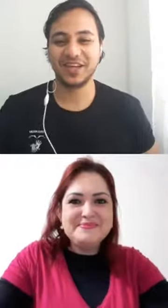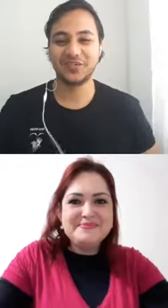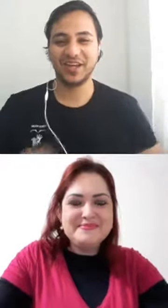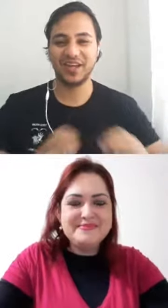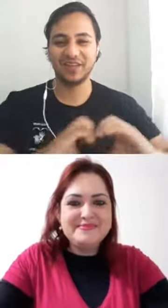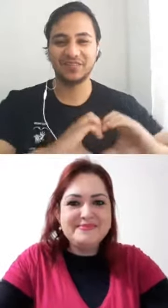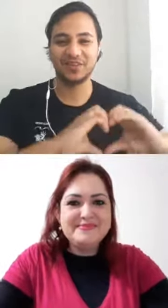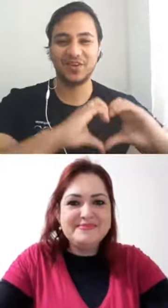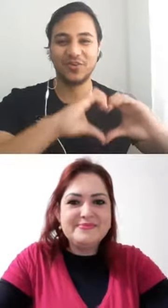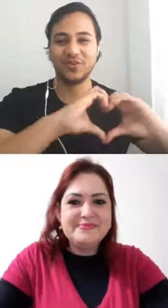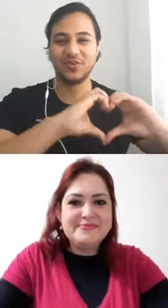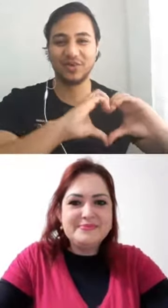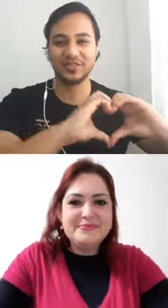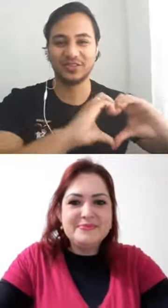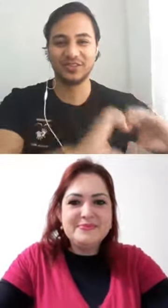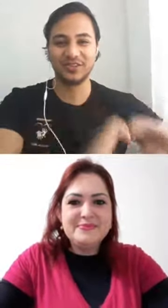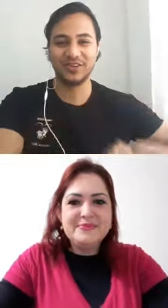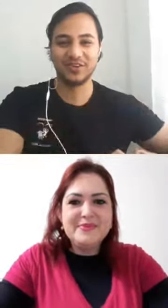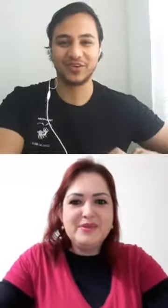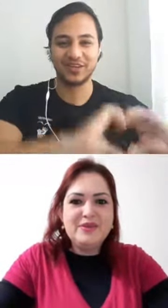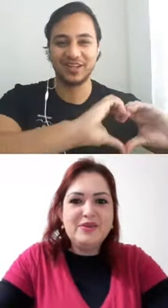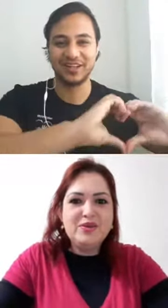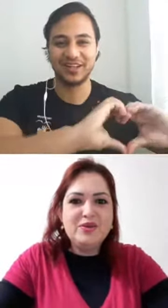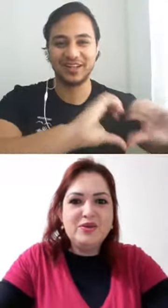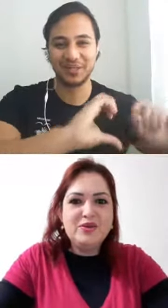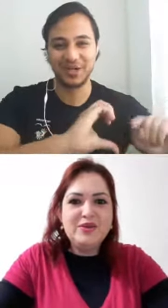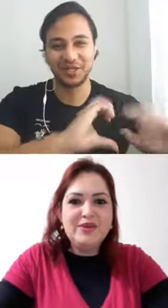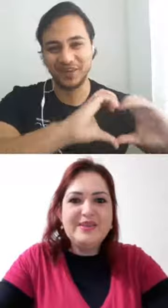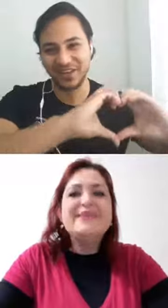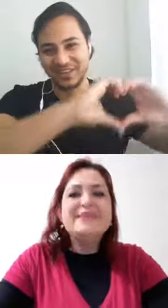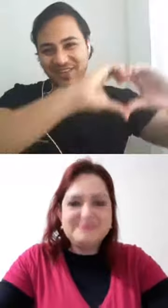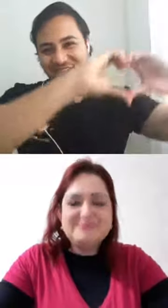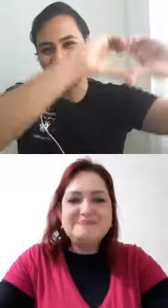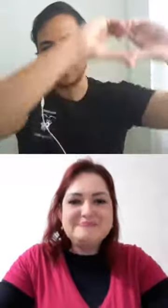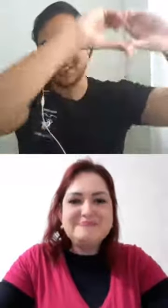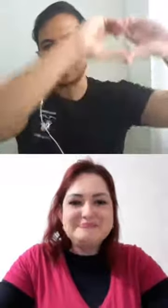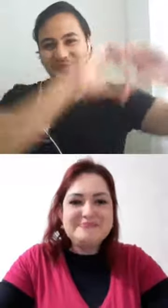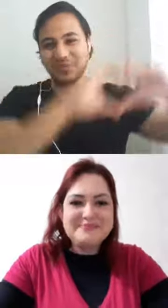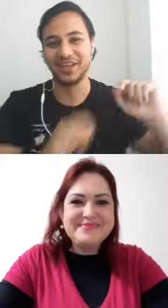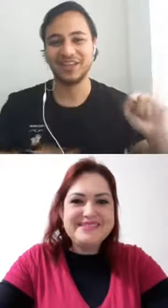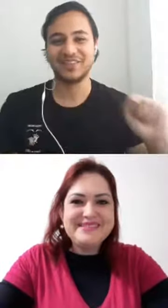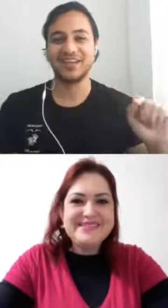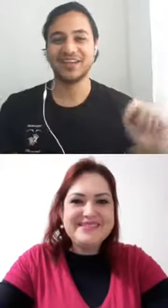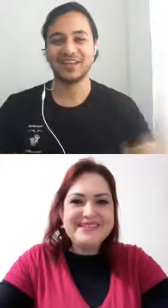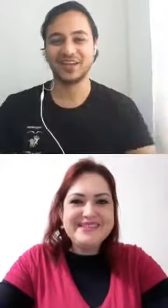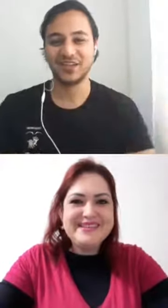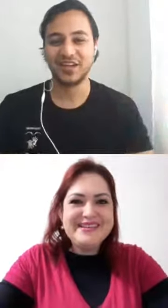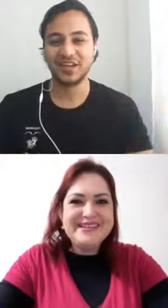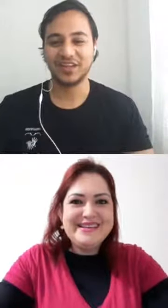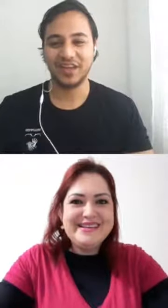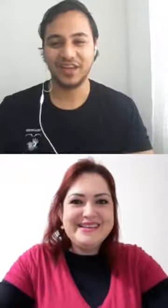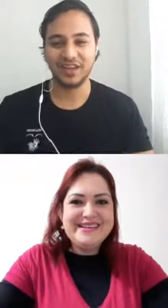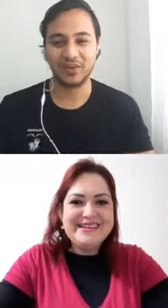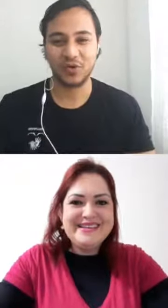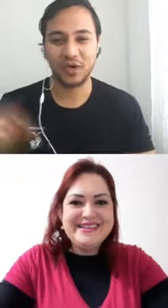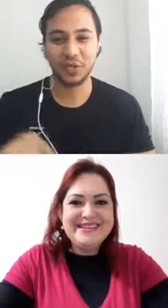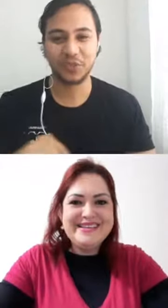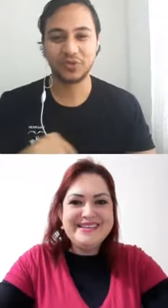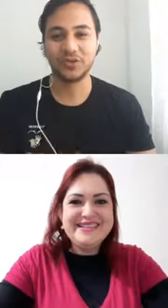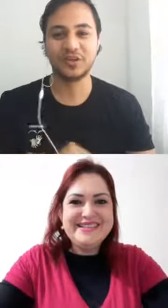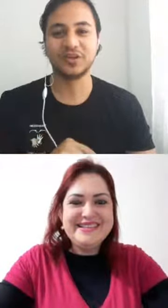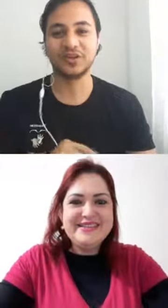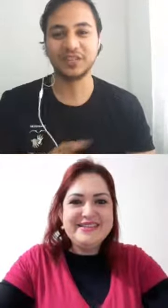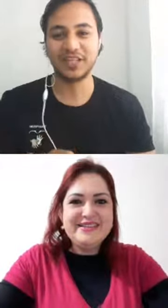Quem tiver aí, dá um coraçãozinho ali no canto, ali na tela de baixo, faz ele subir. Vai clicando, que esse é um